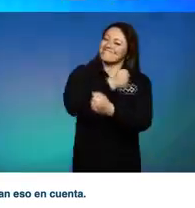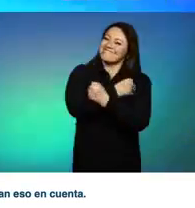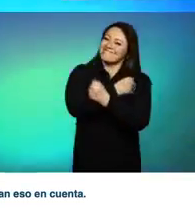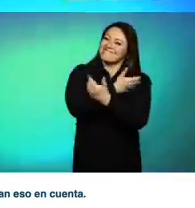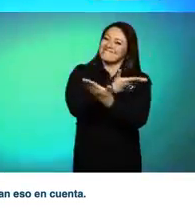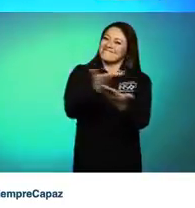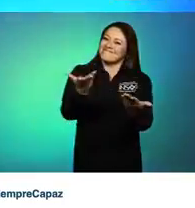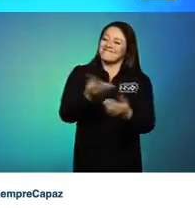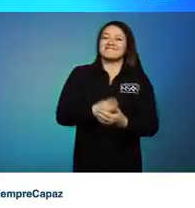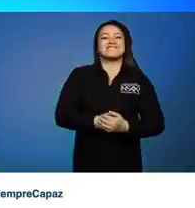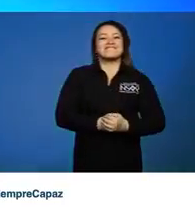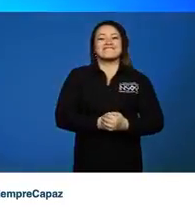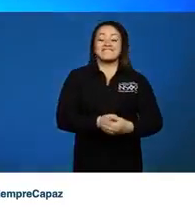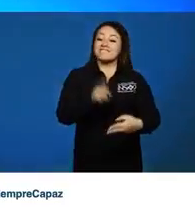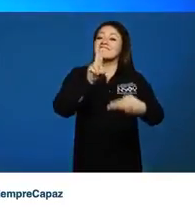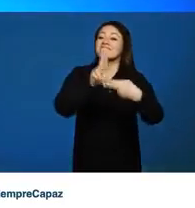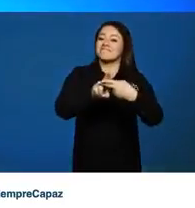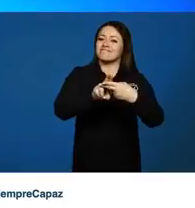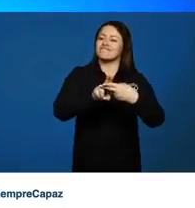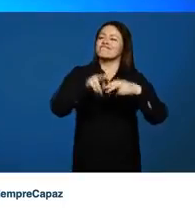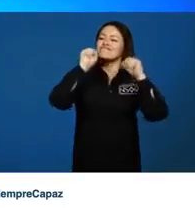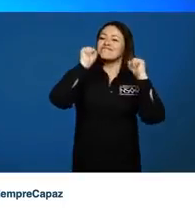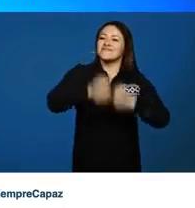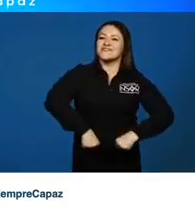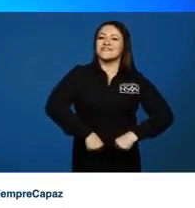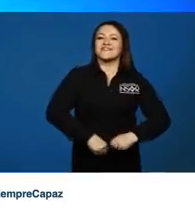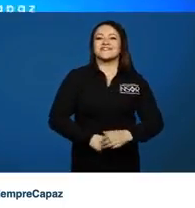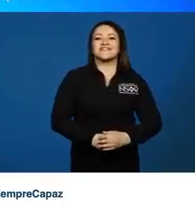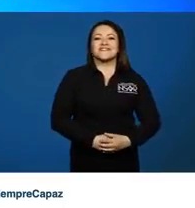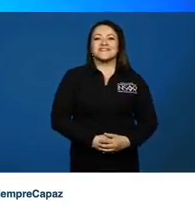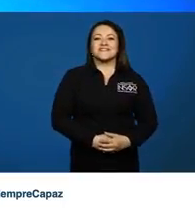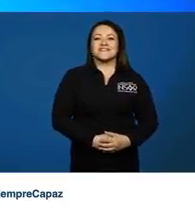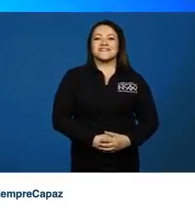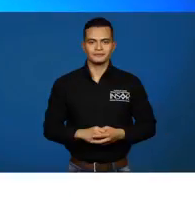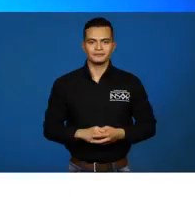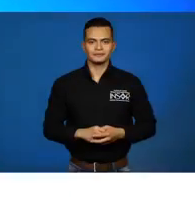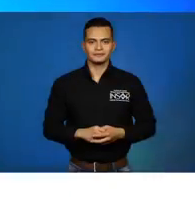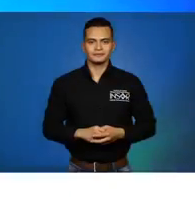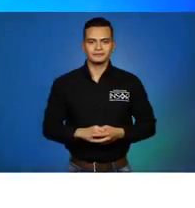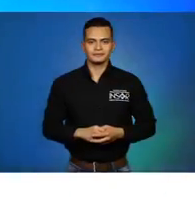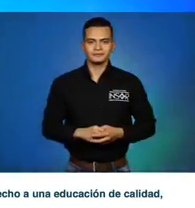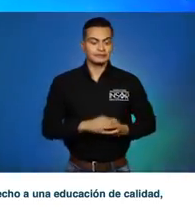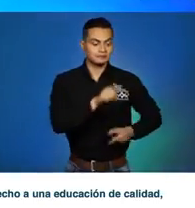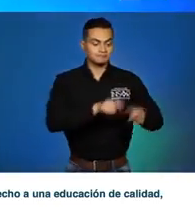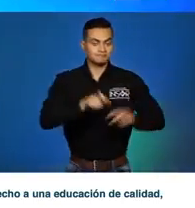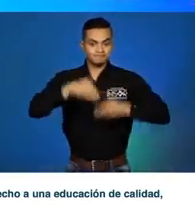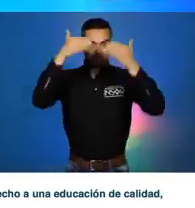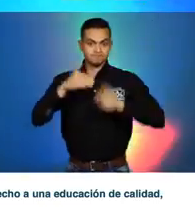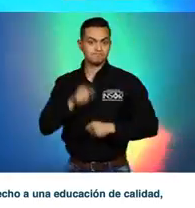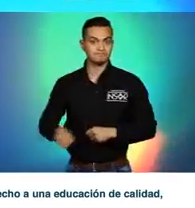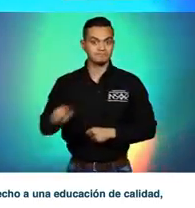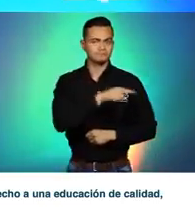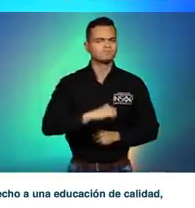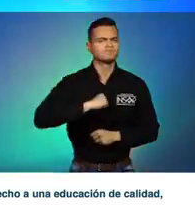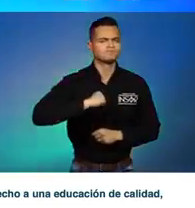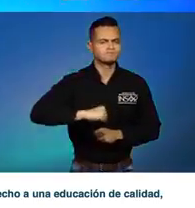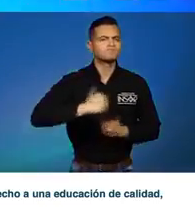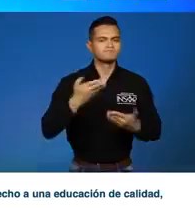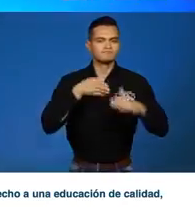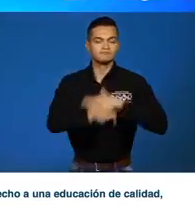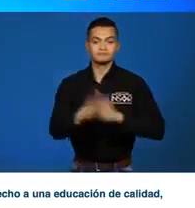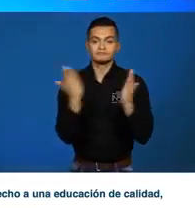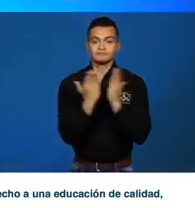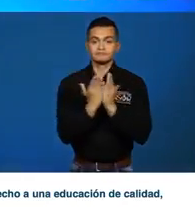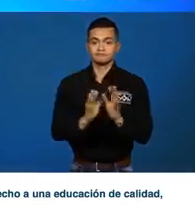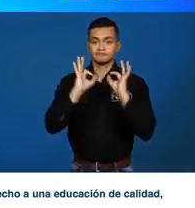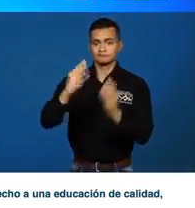cuenta. Un abrazo especial, numeral siempre capaz. Las personas con discapacidad tienen derecho a una